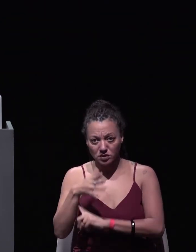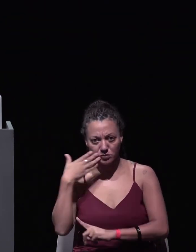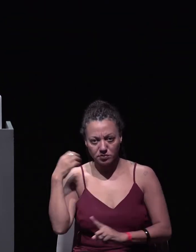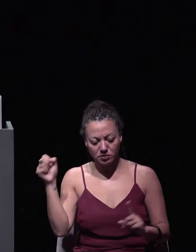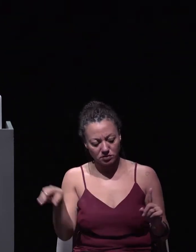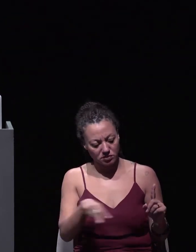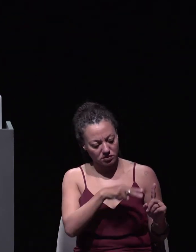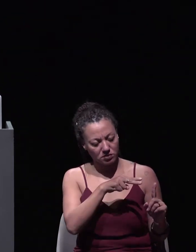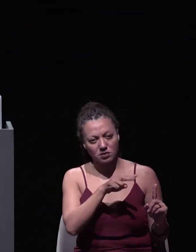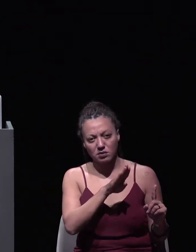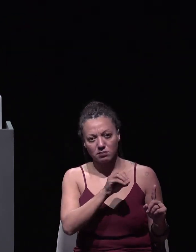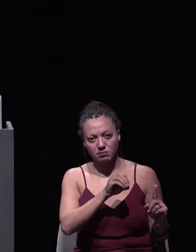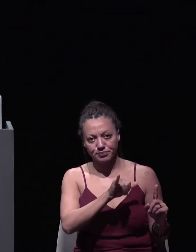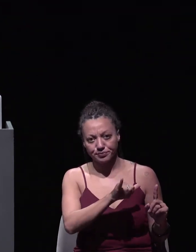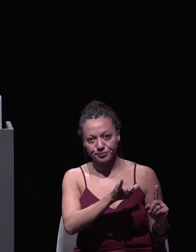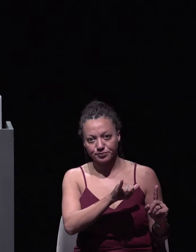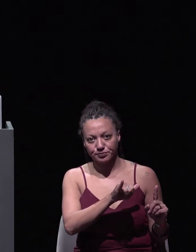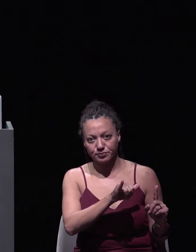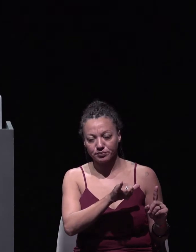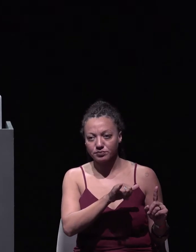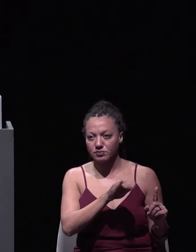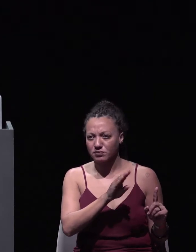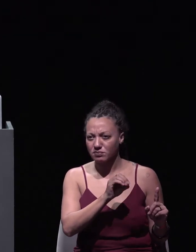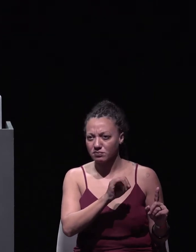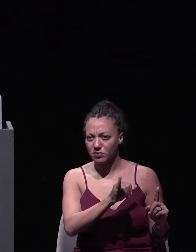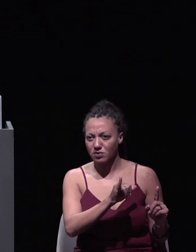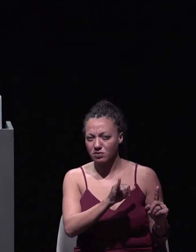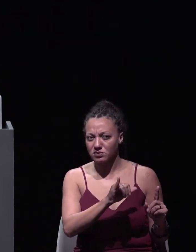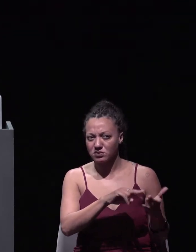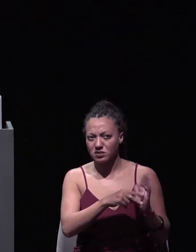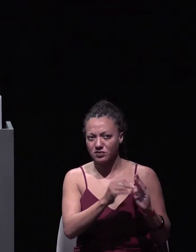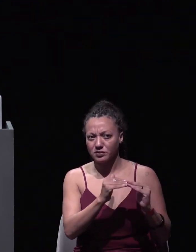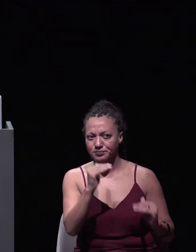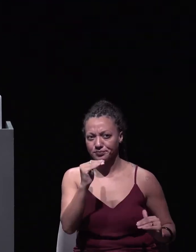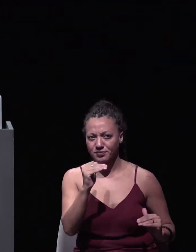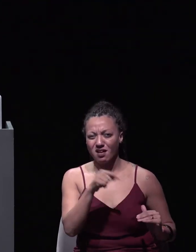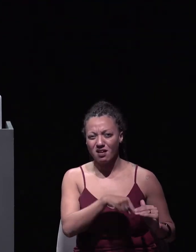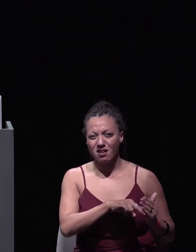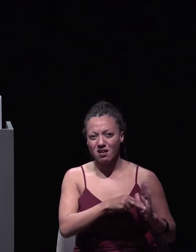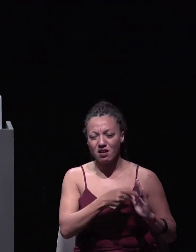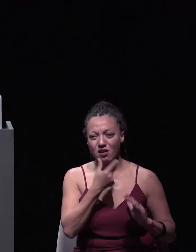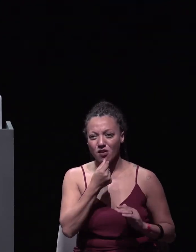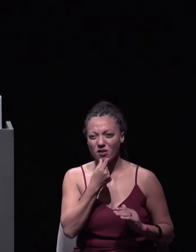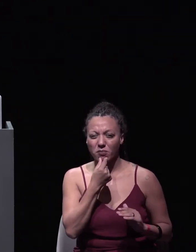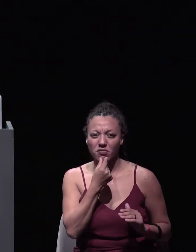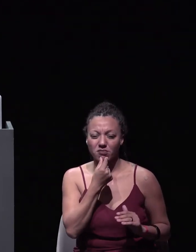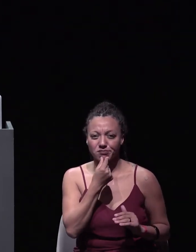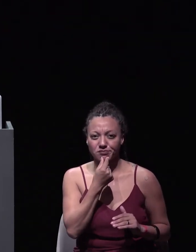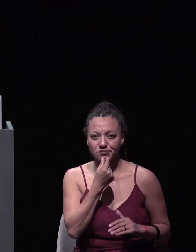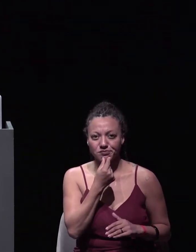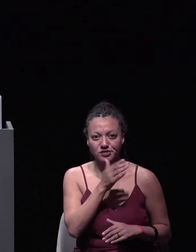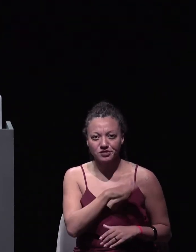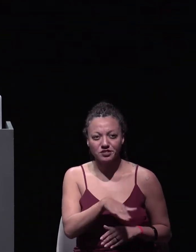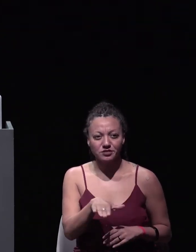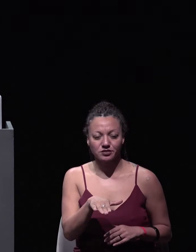negros de boy, né? Então, o boy é menos do que um homem, né? É um menino. Então, é aquilo que